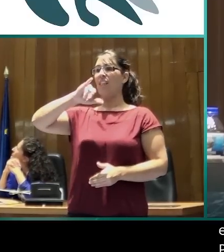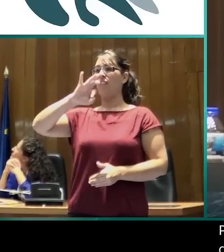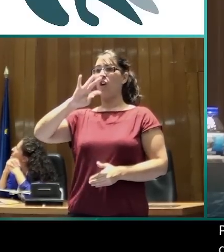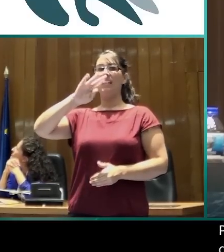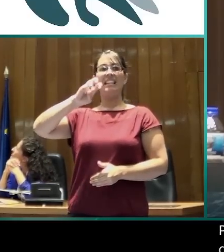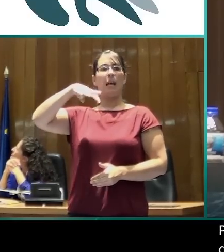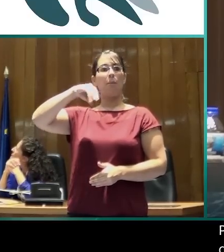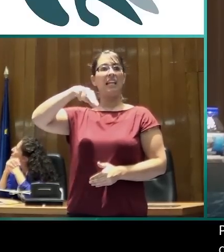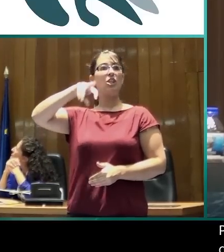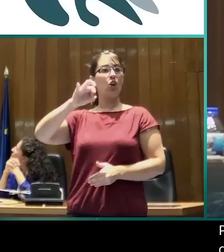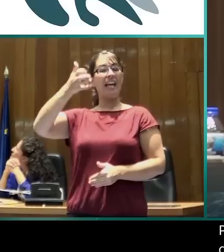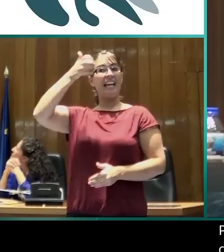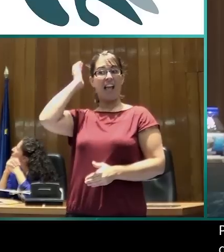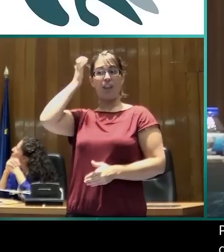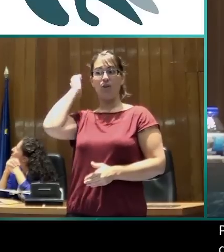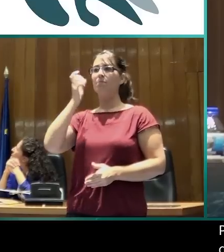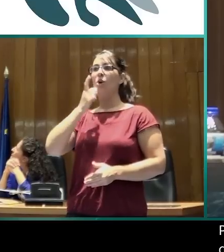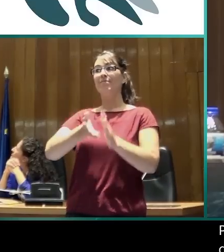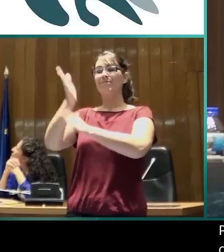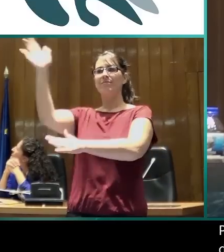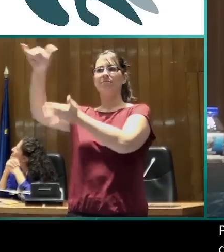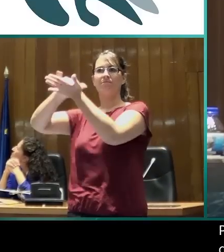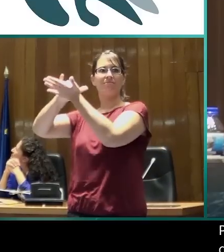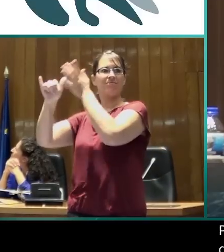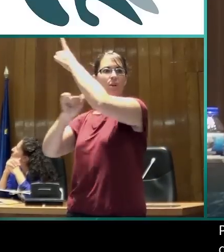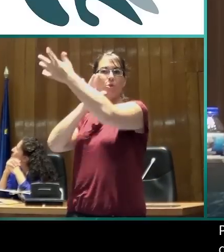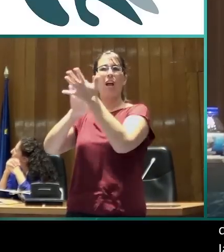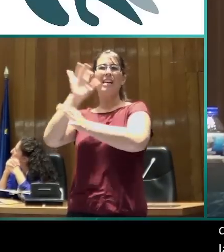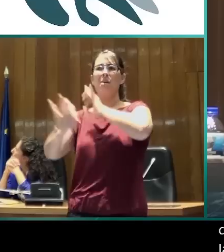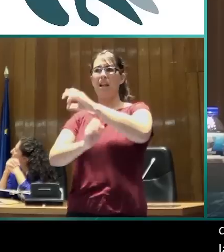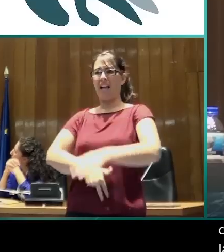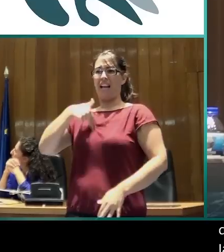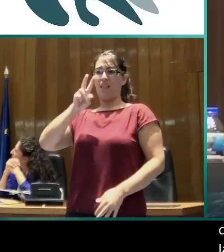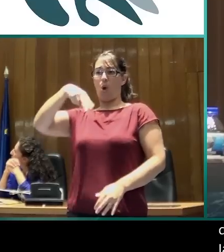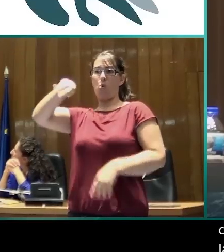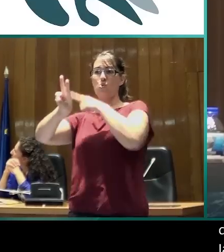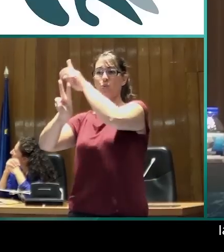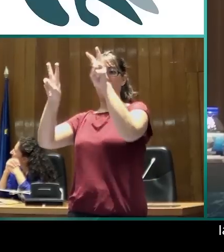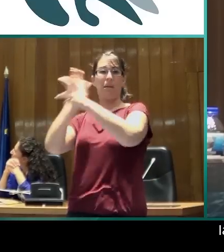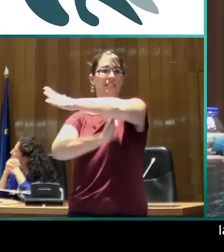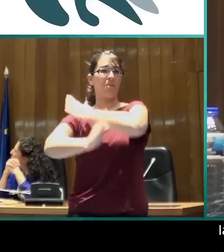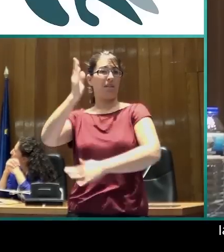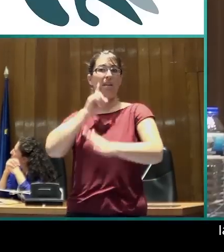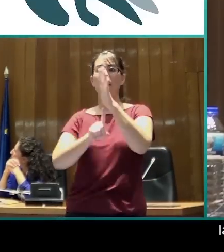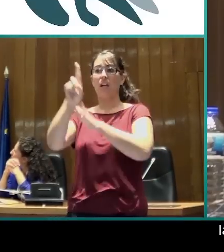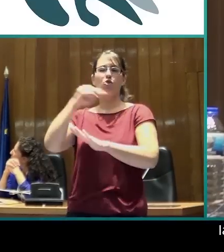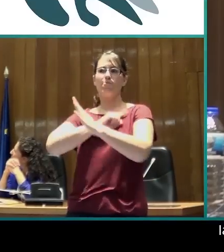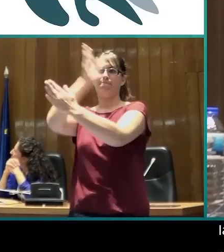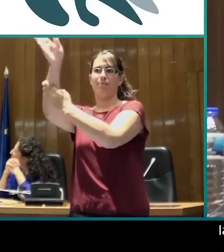momentos regresa a Nueva York después de participar en la reunión de alto nivel de la Asamblea General de las Naciones Unidas sobre Discapacidad y Desarrollo.